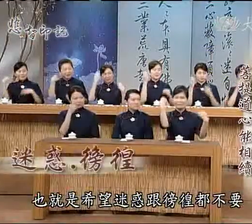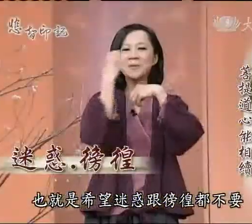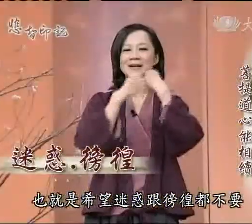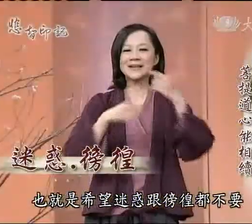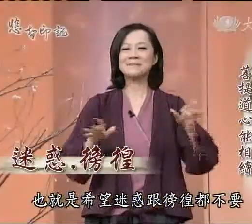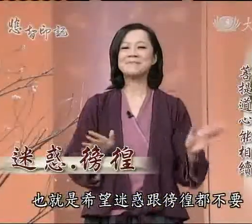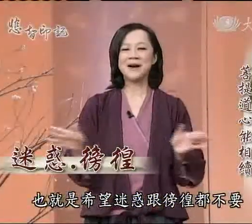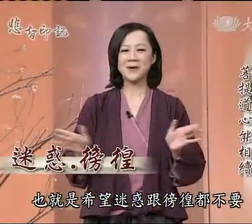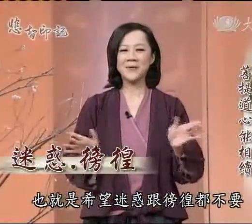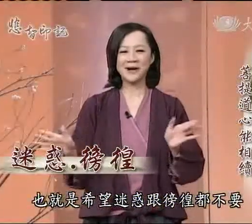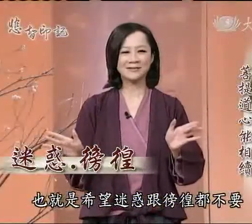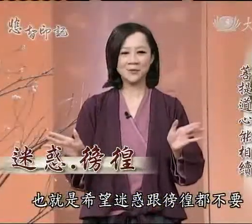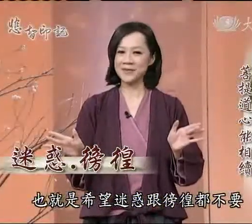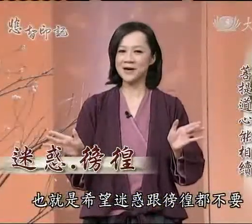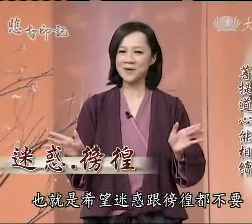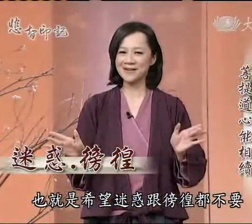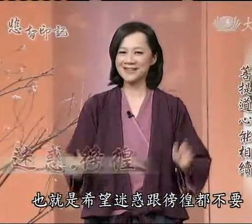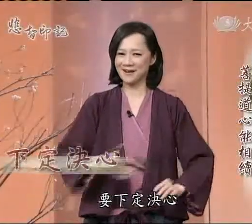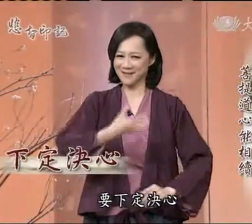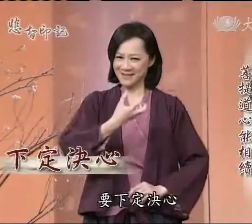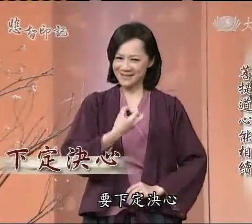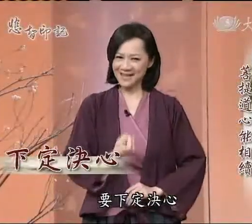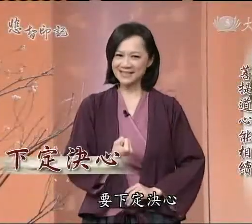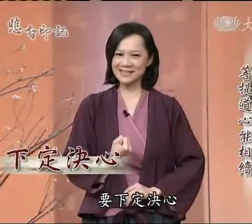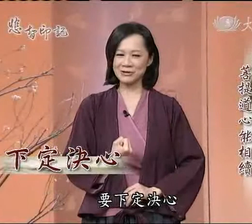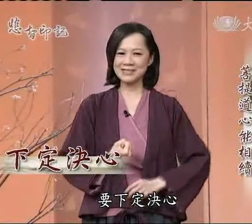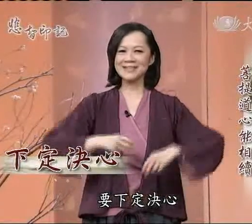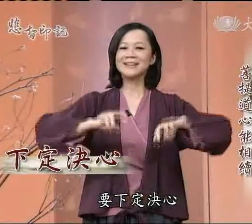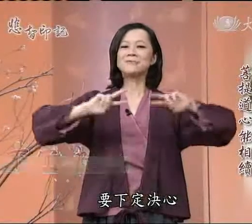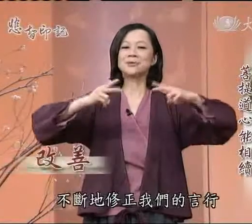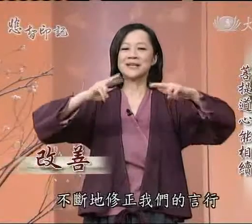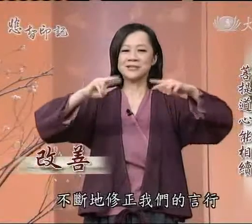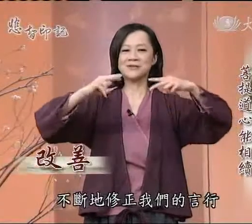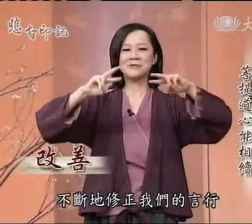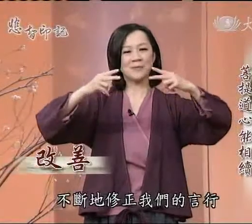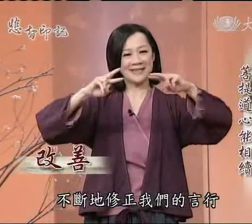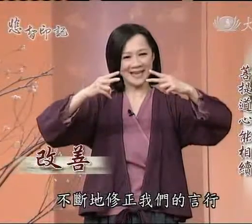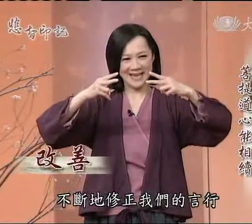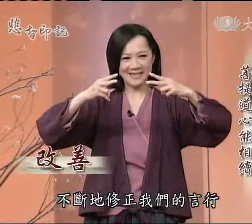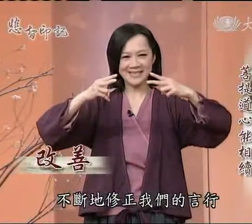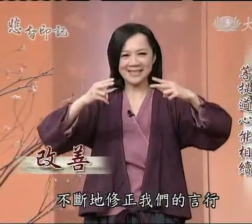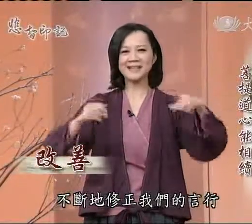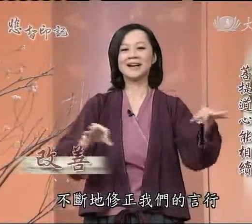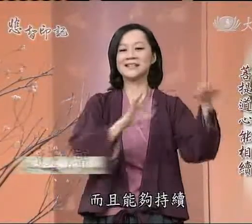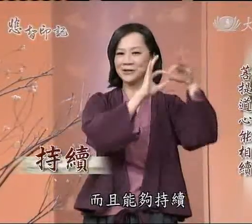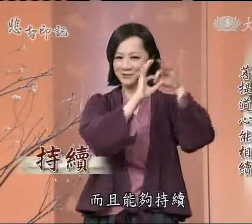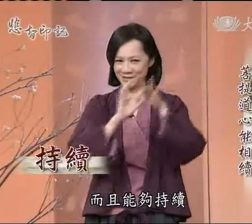惑跟彷徨都不要哦，要下定决心不断地修正我们的言行，而且能够持